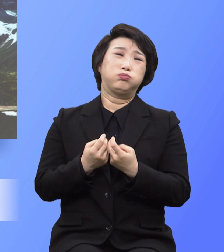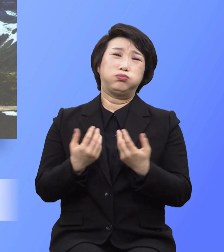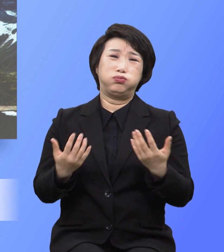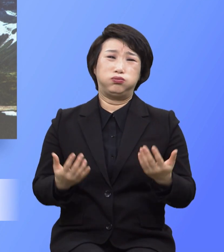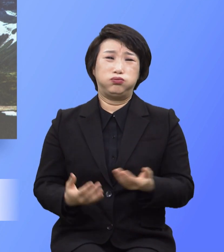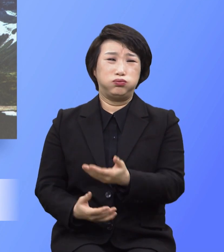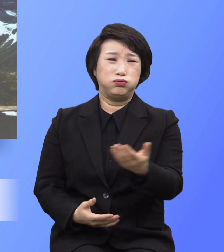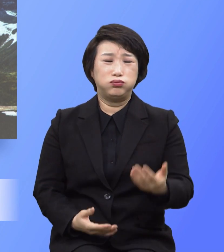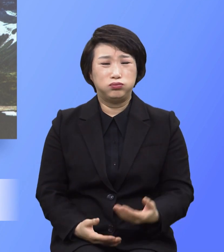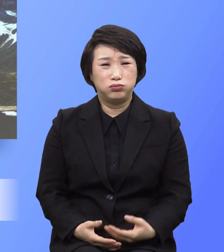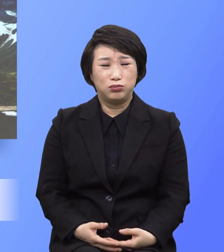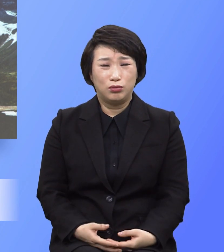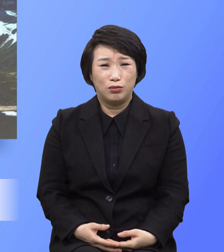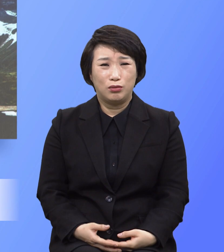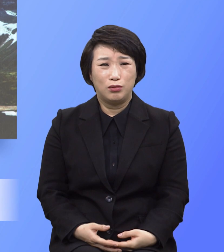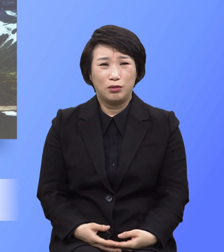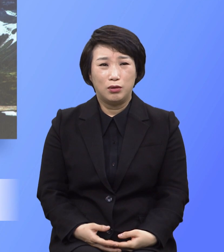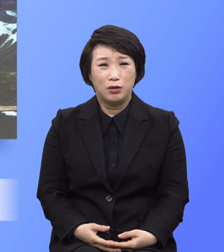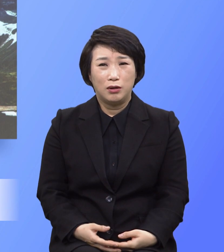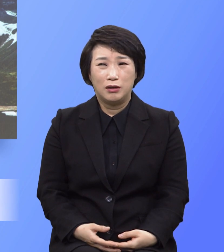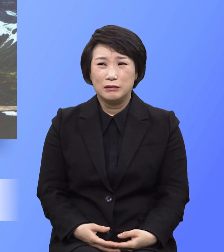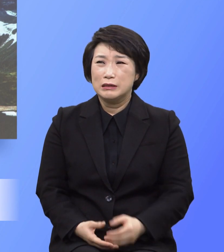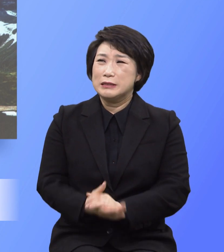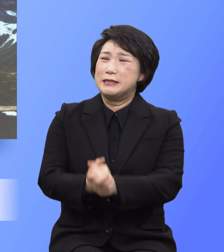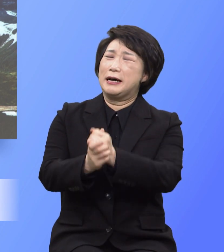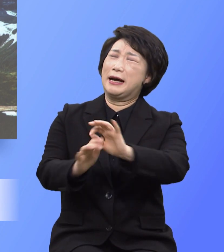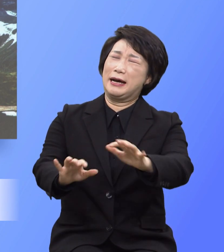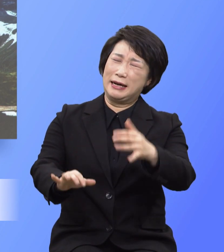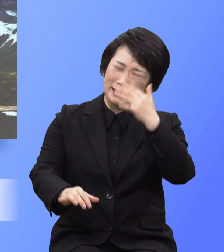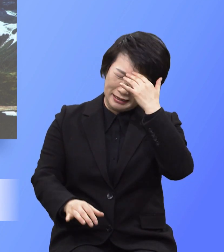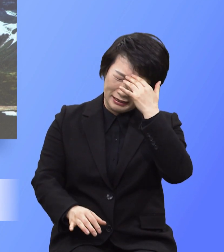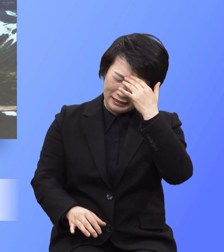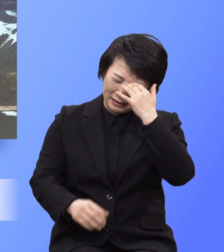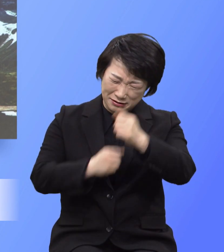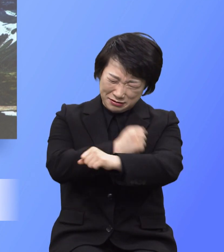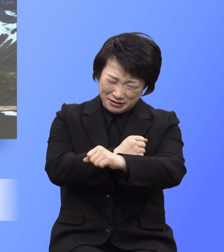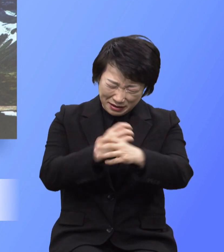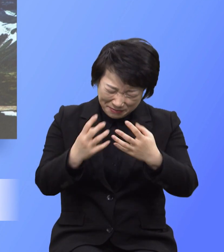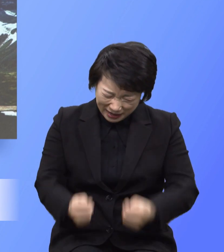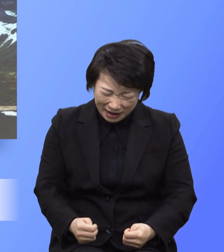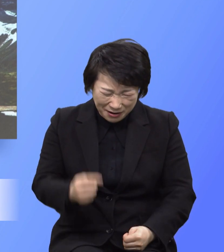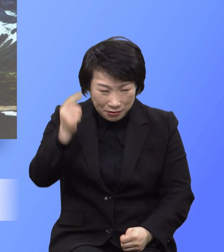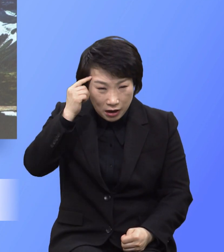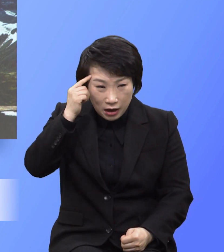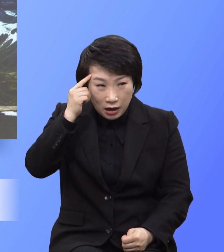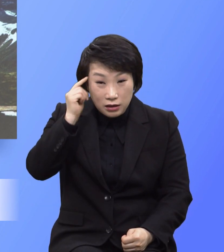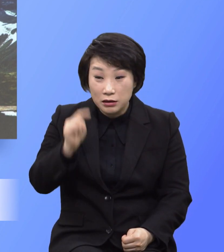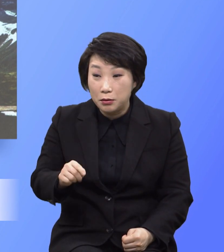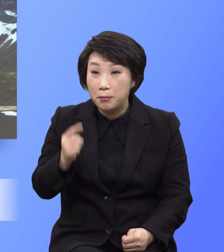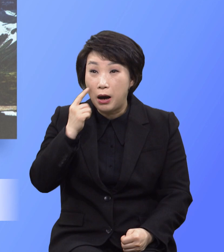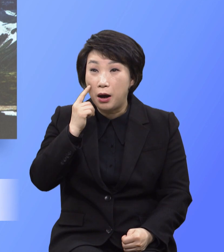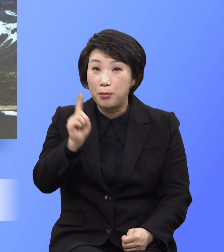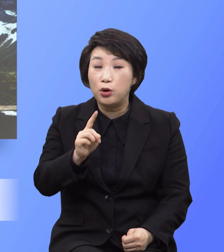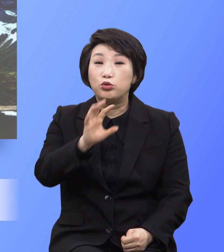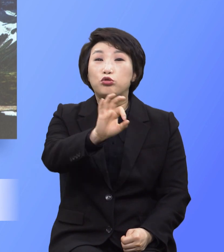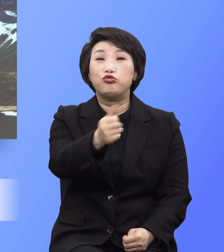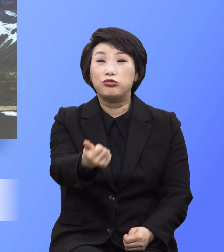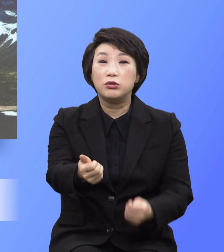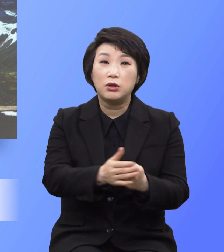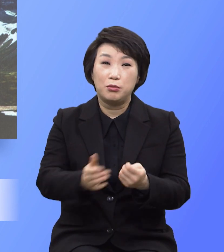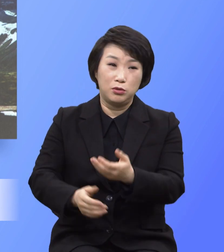발견할 수 없는 세상. 야, 왜 이렇게 고통당하냐? 돈 없어서. 돈